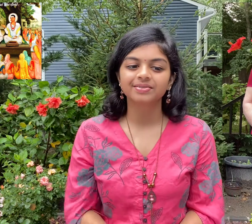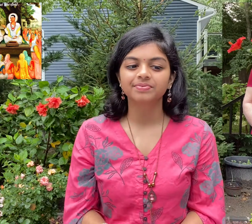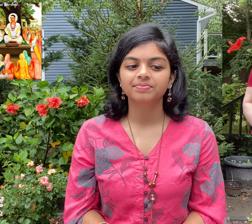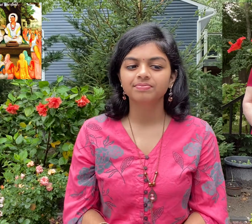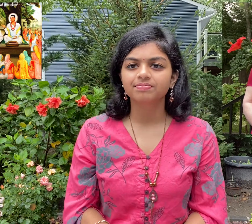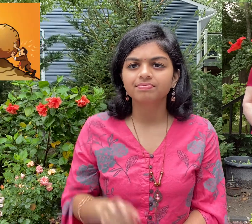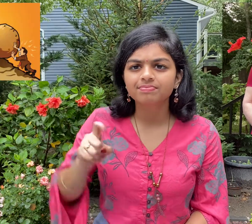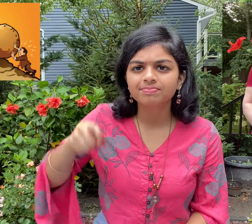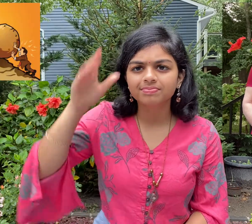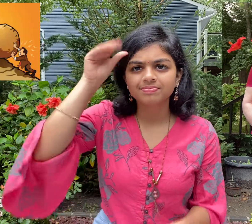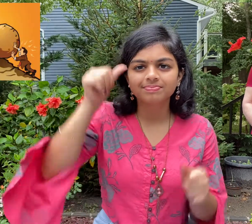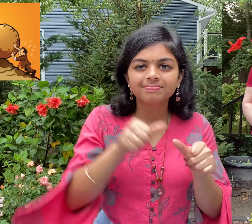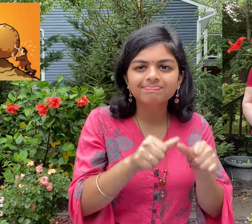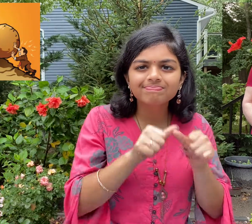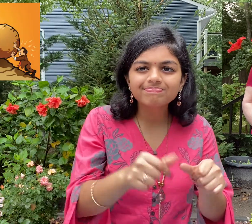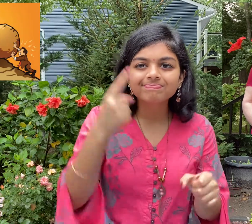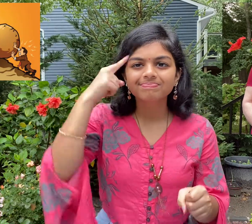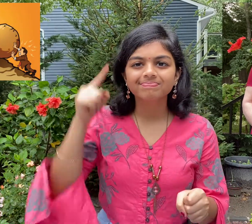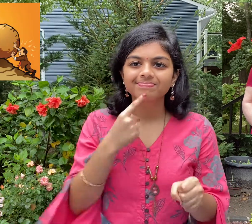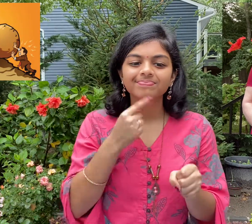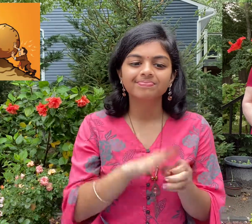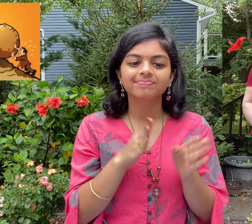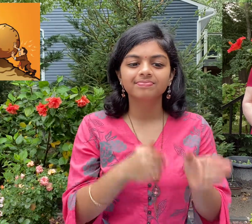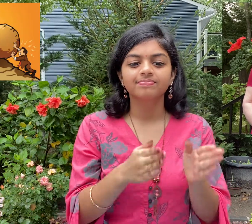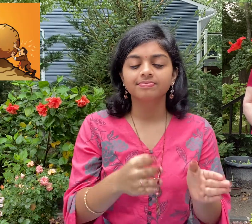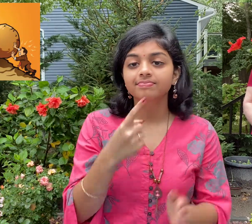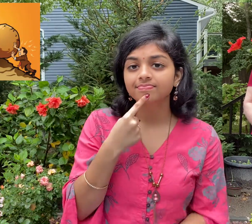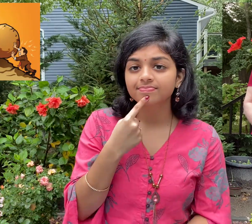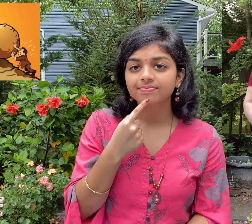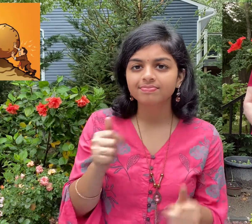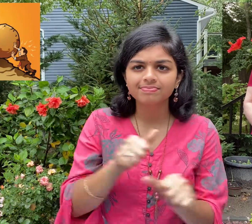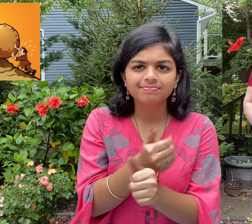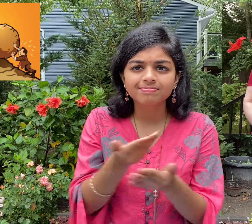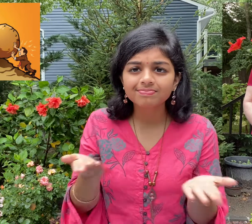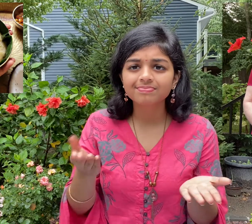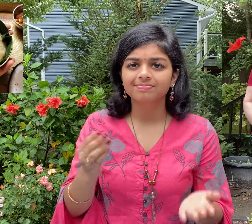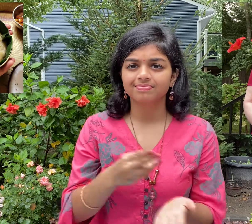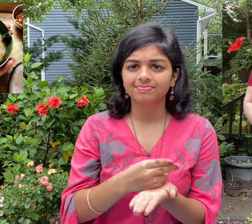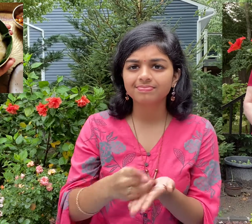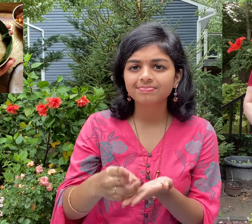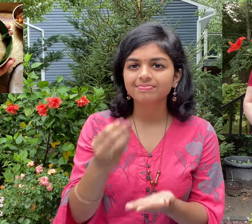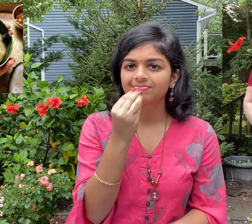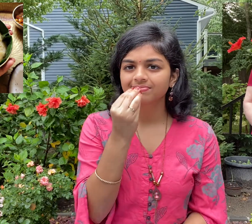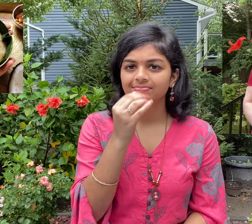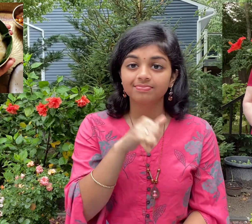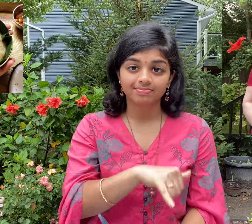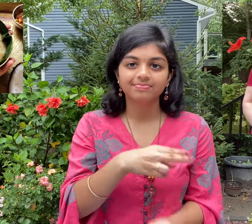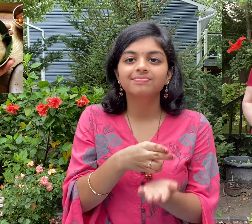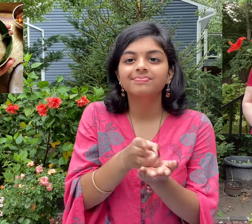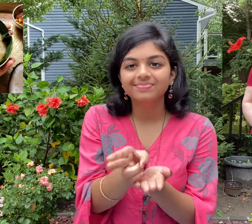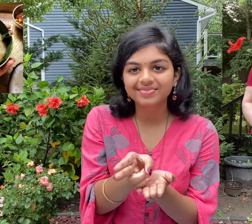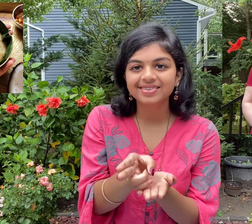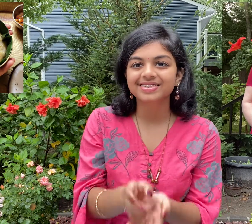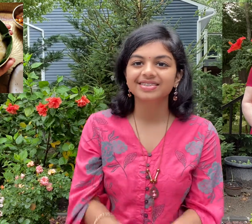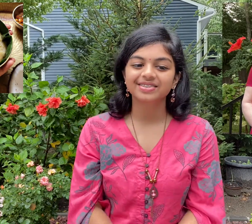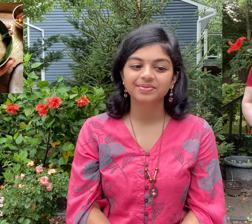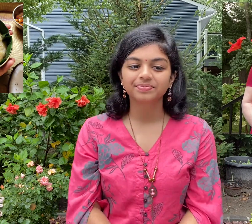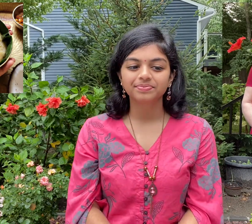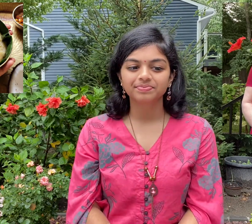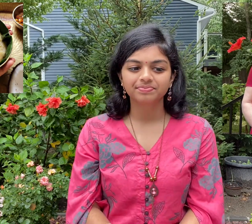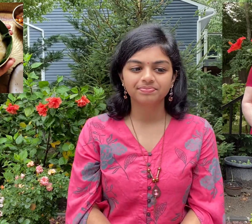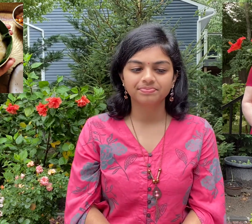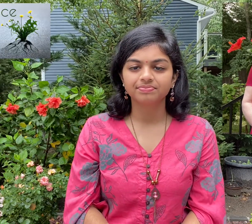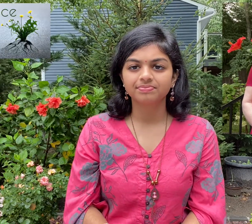Vondemba. Chala, Beku, Sharanange Prasada